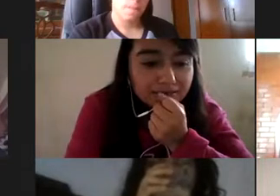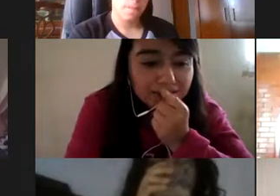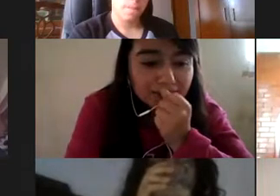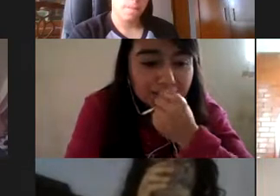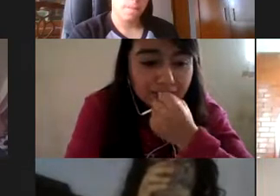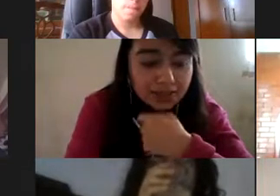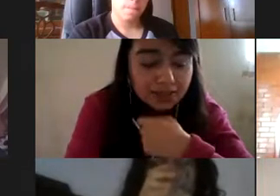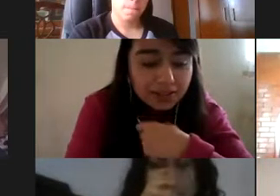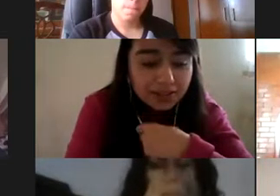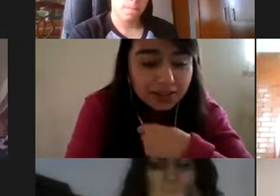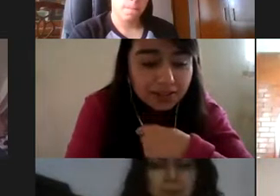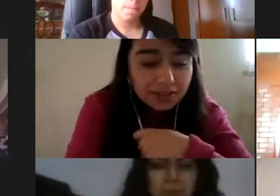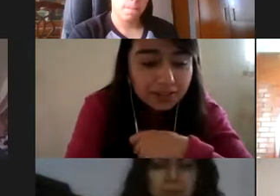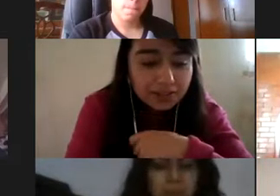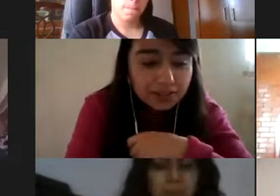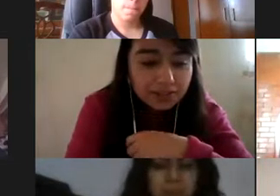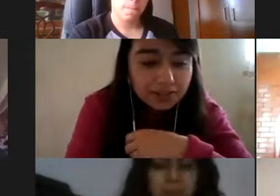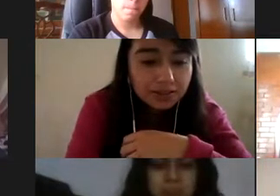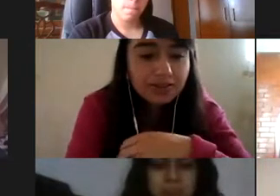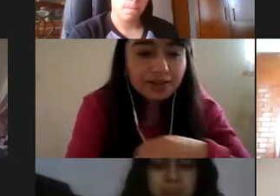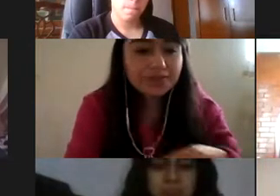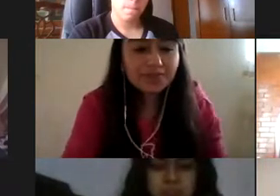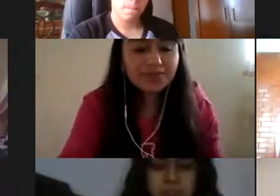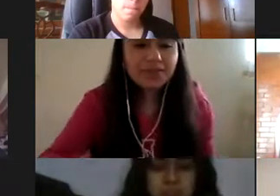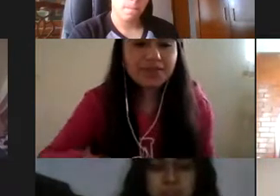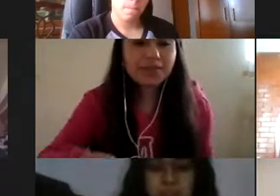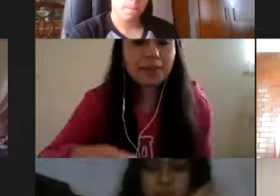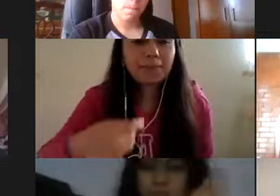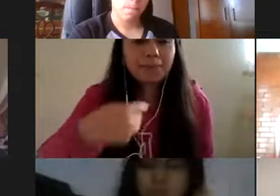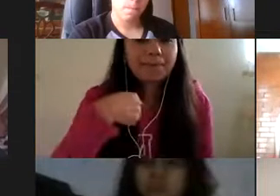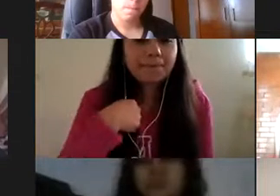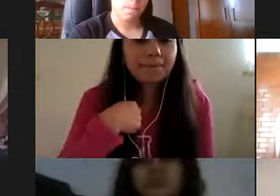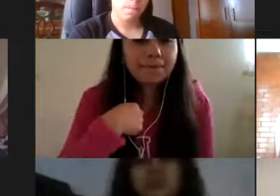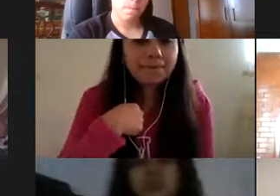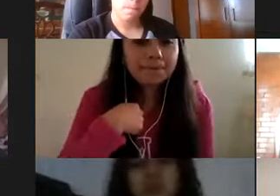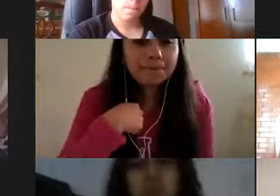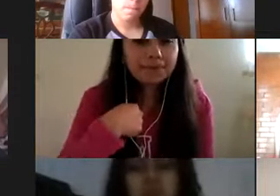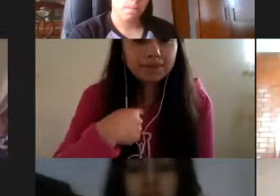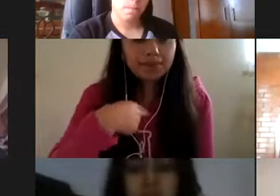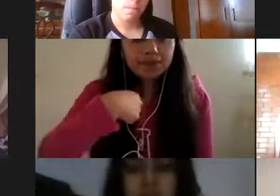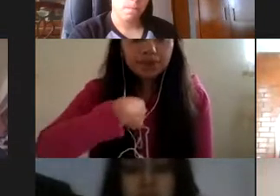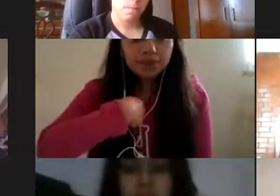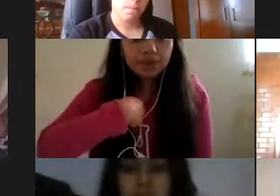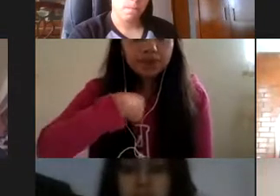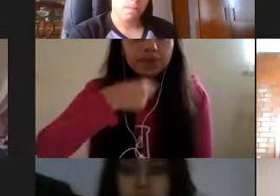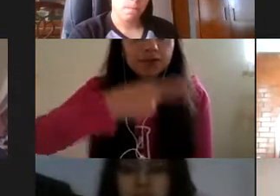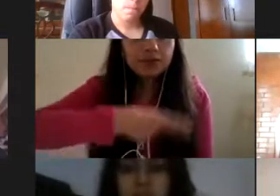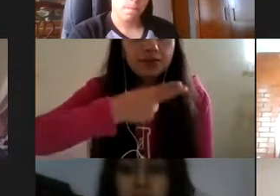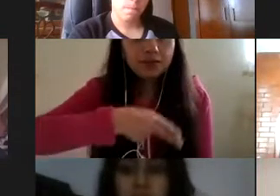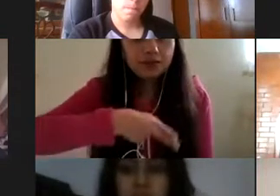¿Dijo eso? Me imagino que no te vio. Es que no me ve Alicia. Dice otra vez tu nombre, sí.